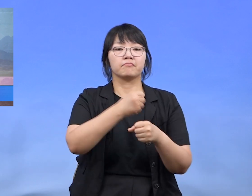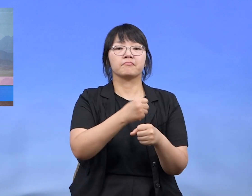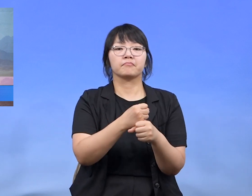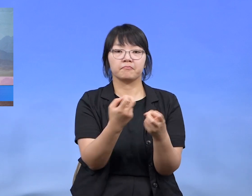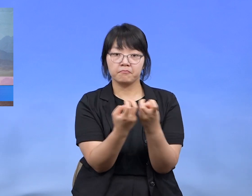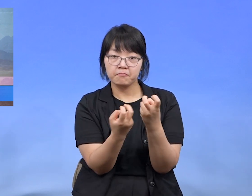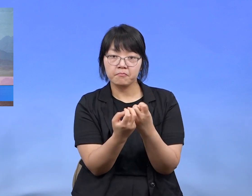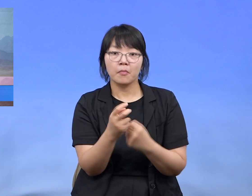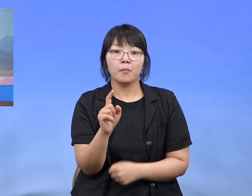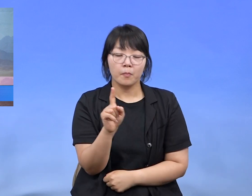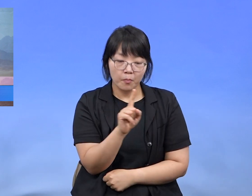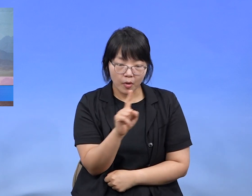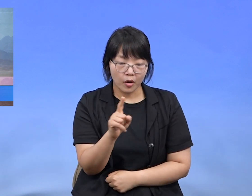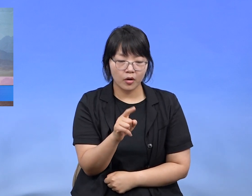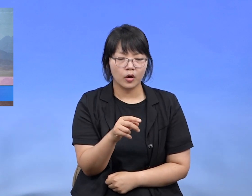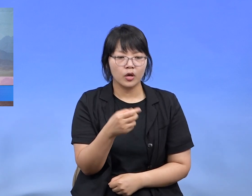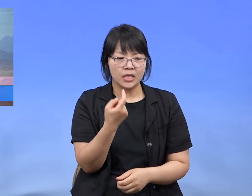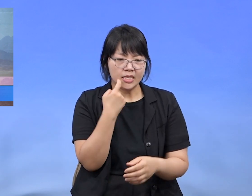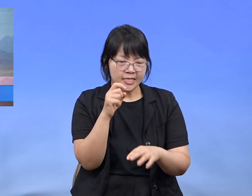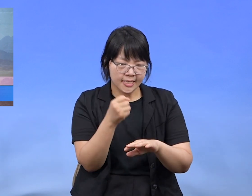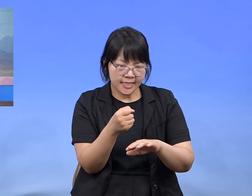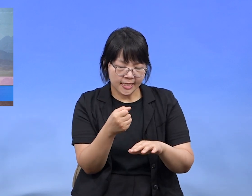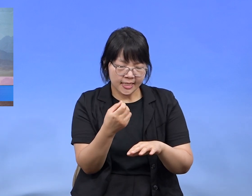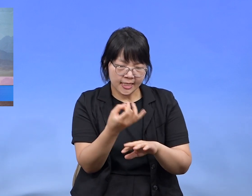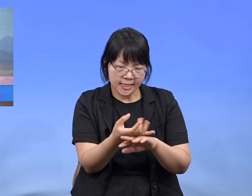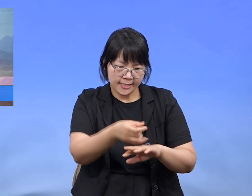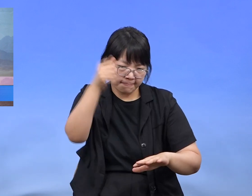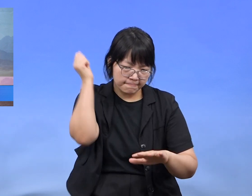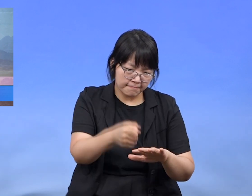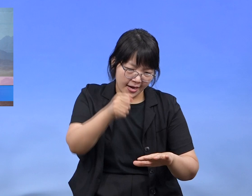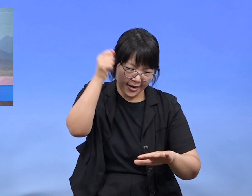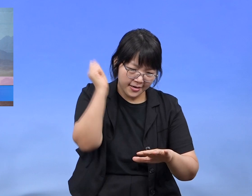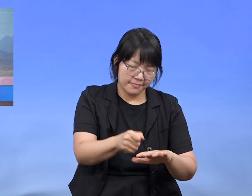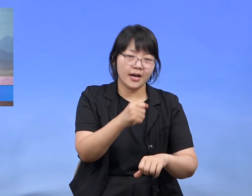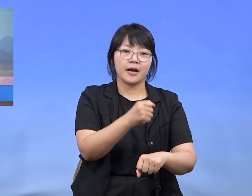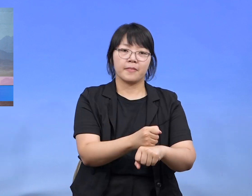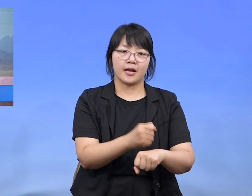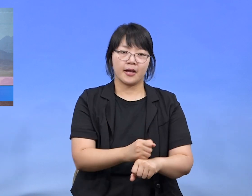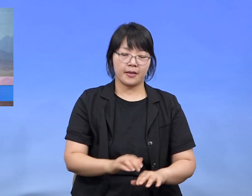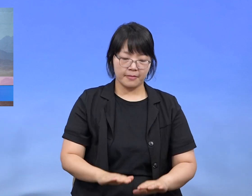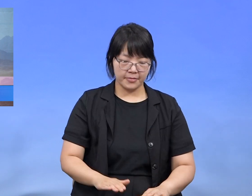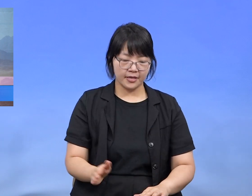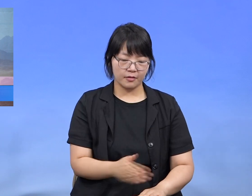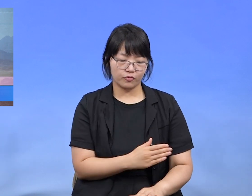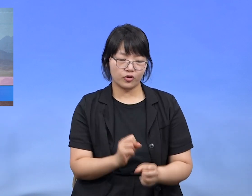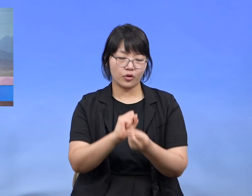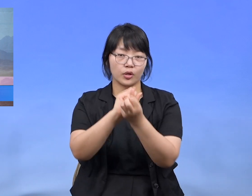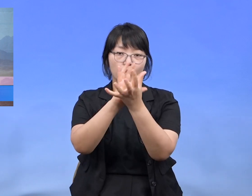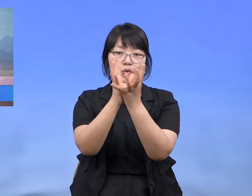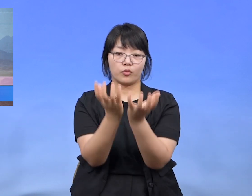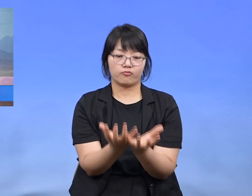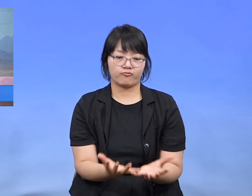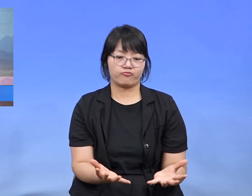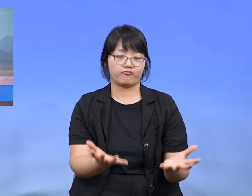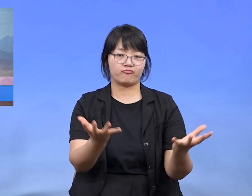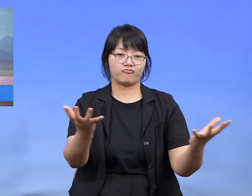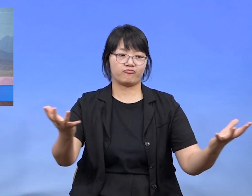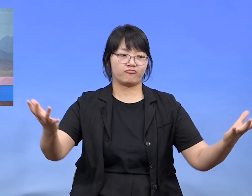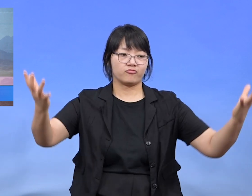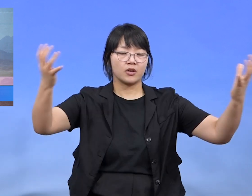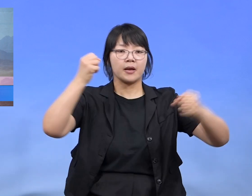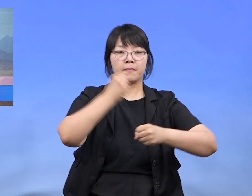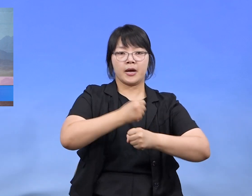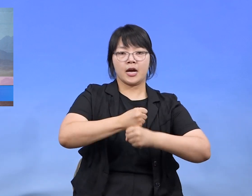제작법은 이러하니 곧 금을 쳐서 만든 것인데 밑판에서 그 꽃까지 쳐서 만든